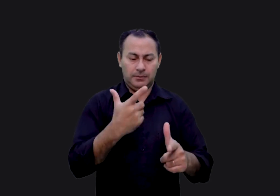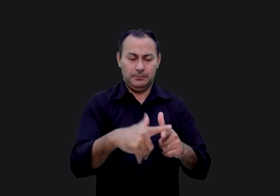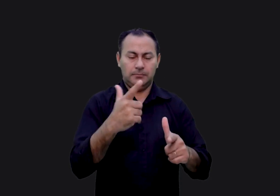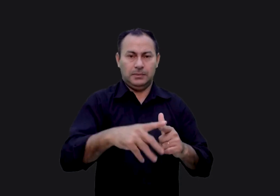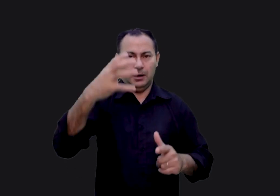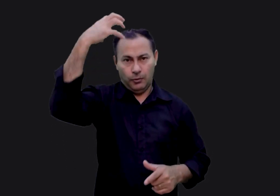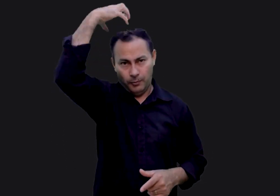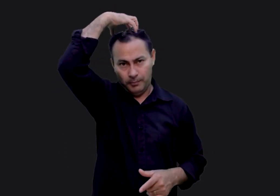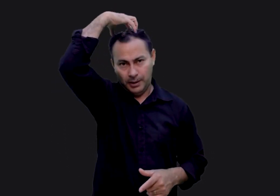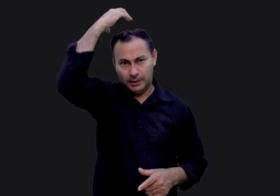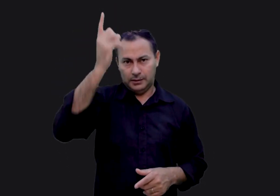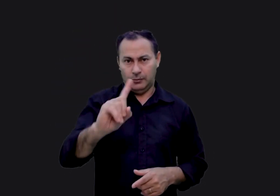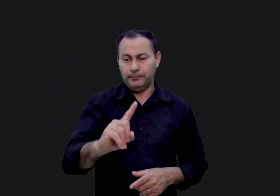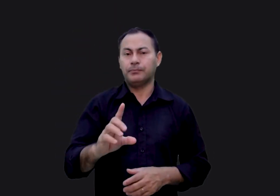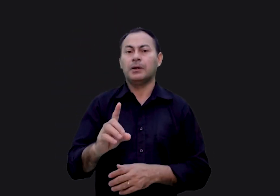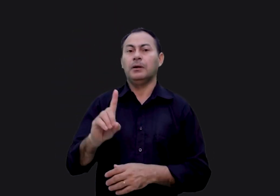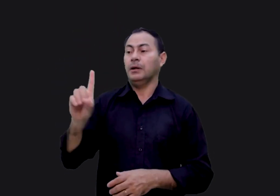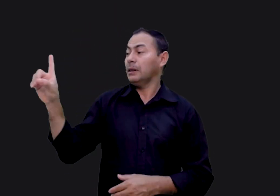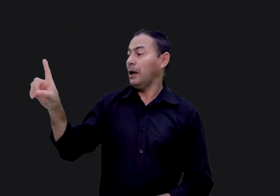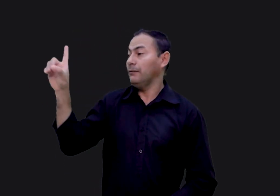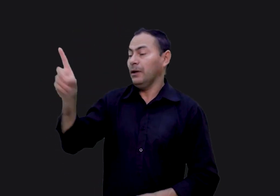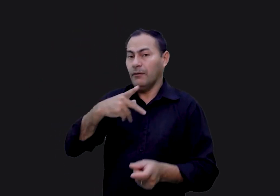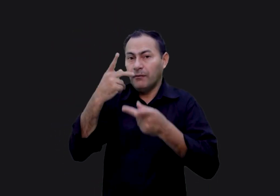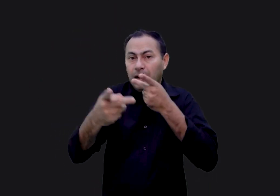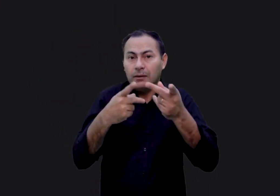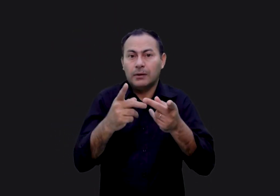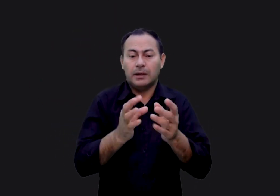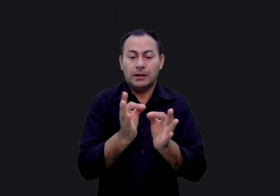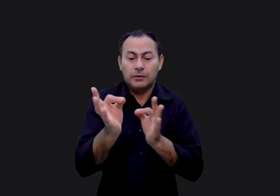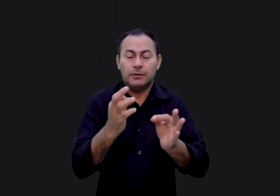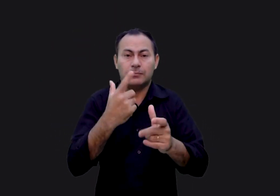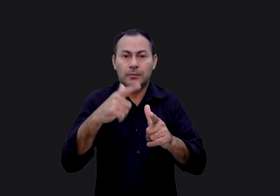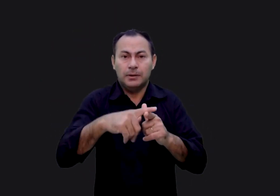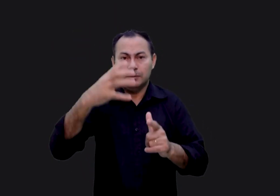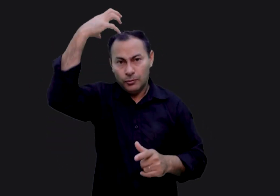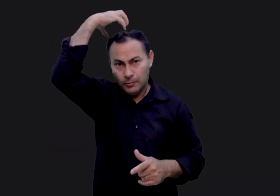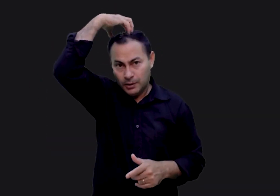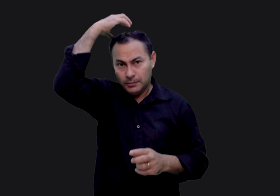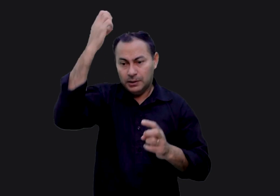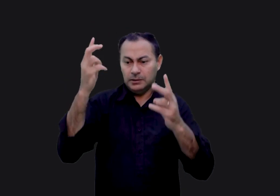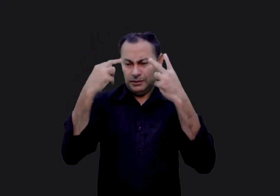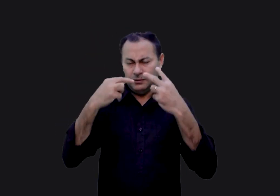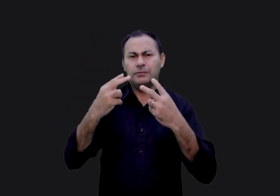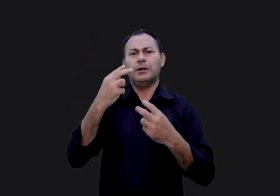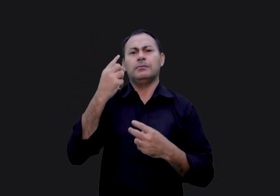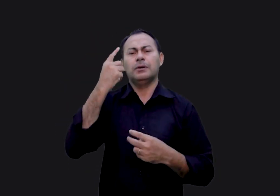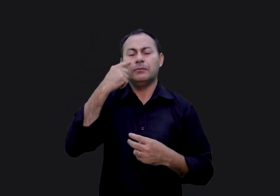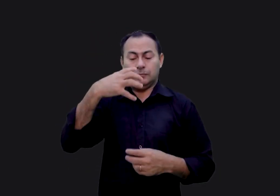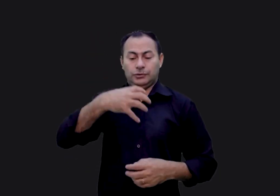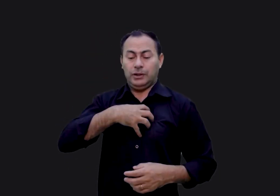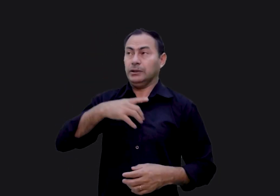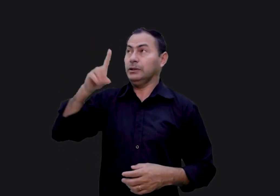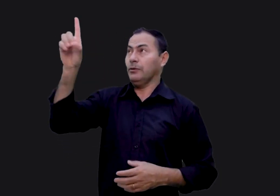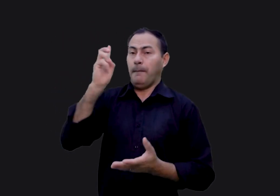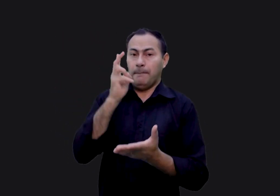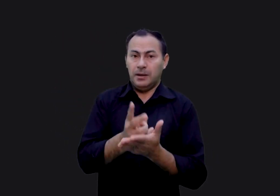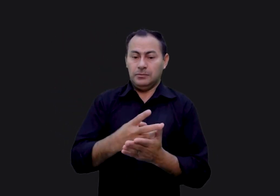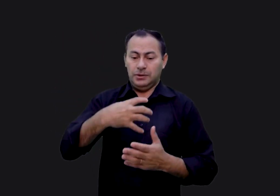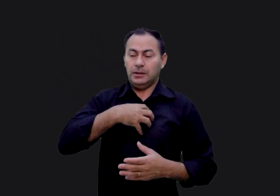com o problema da culpa. Davi nos diz que resolvemos nosso problema de culpa quando reconhecemos o padrão de Deus, mesmo que esse padrão